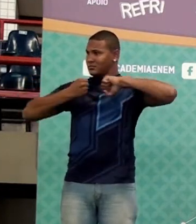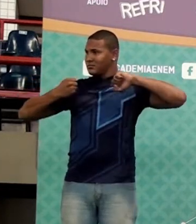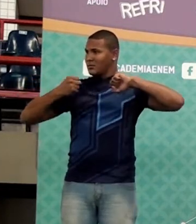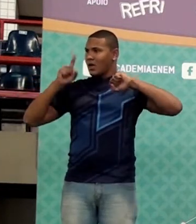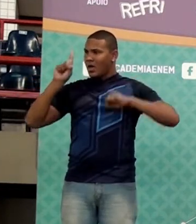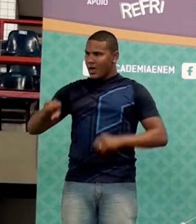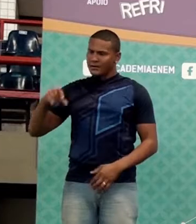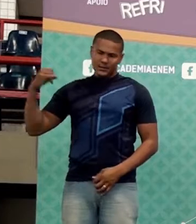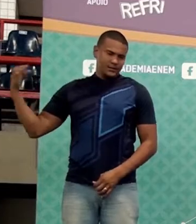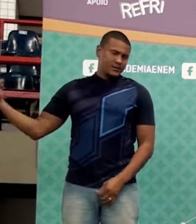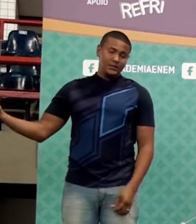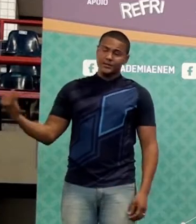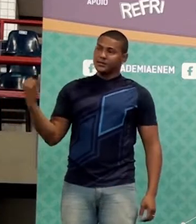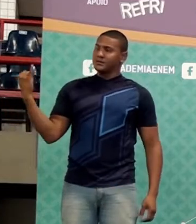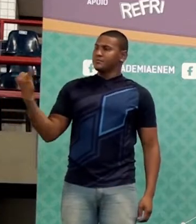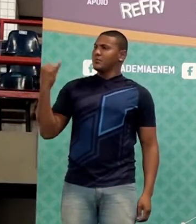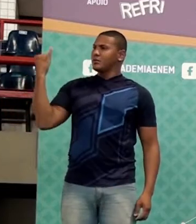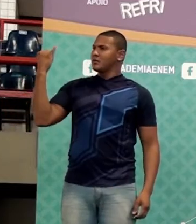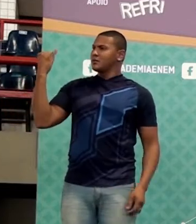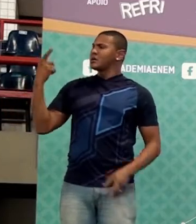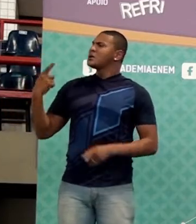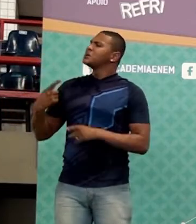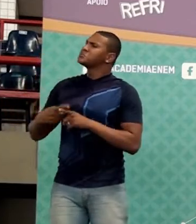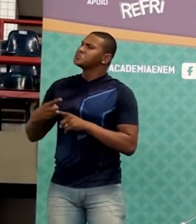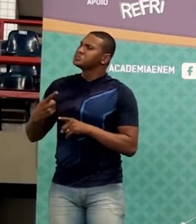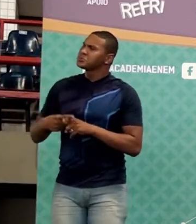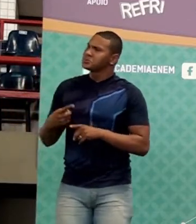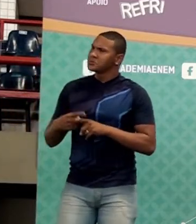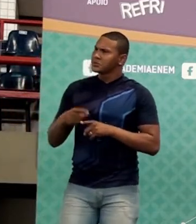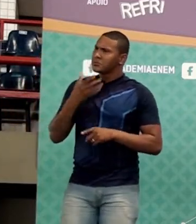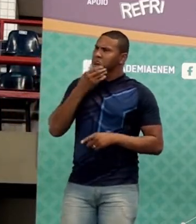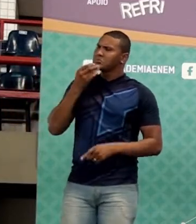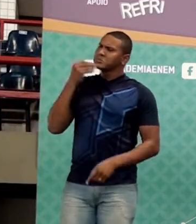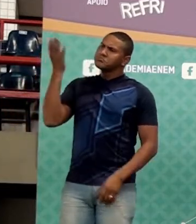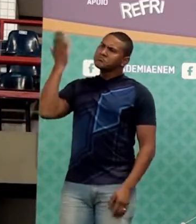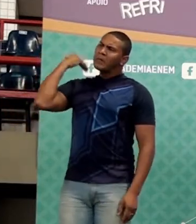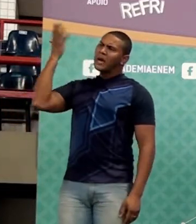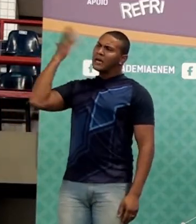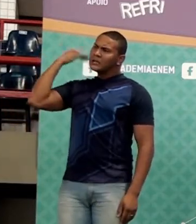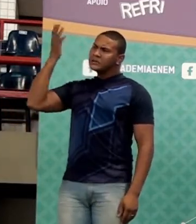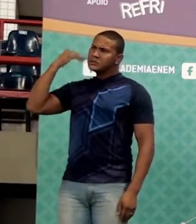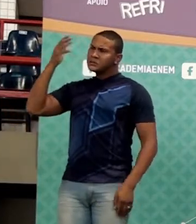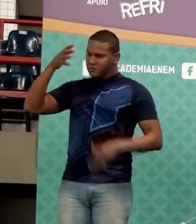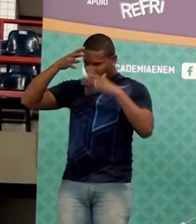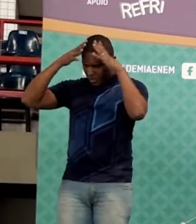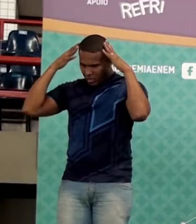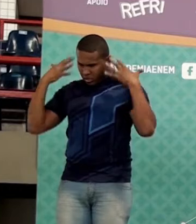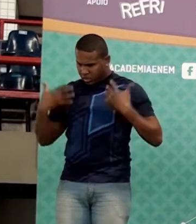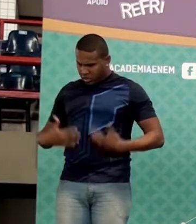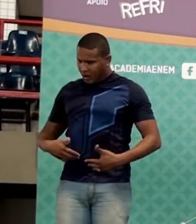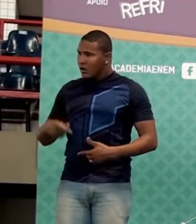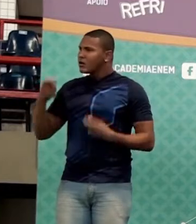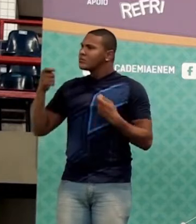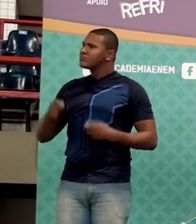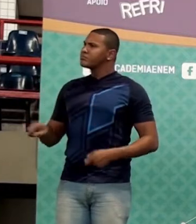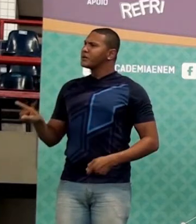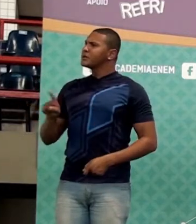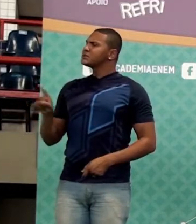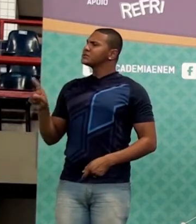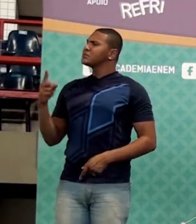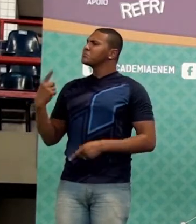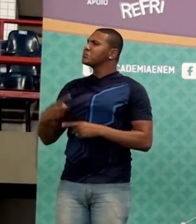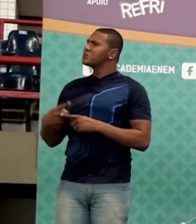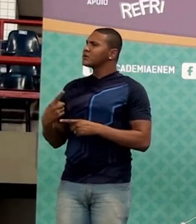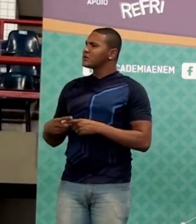importantíssimo. E por que o homem primitivo não precisava fazer esse exercício de alongamento? Meu